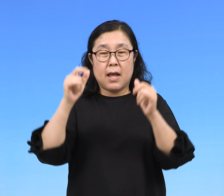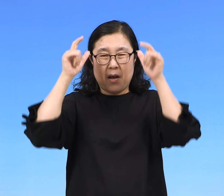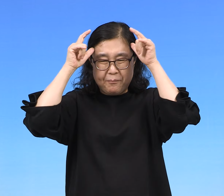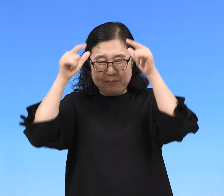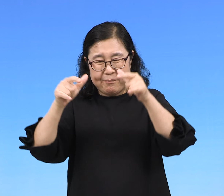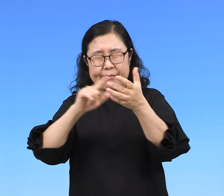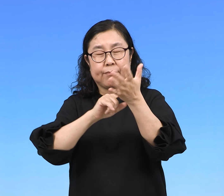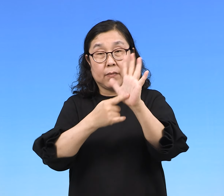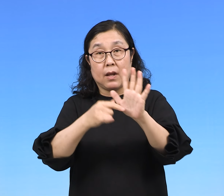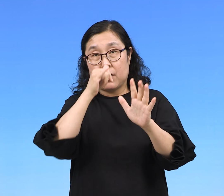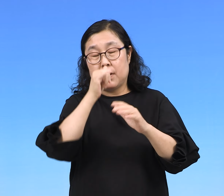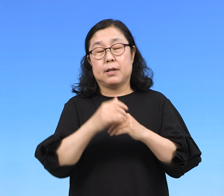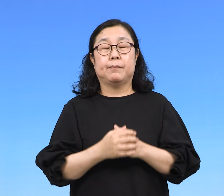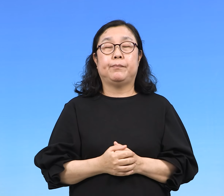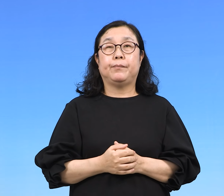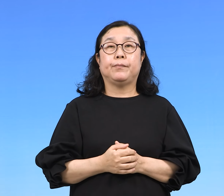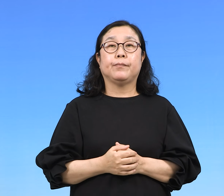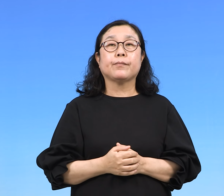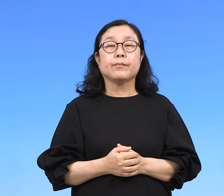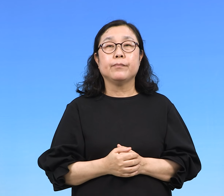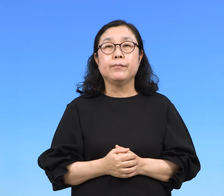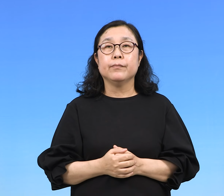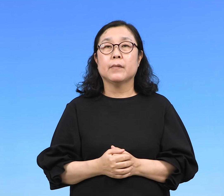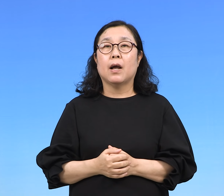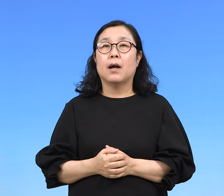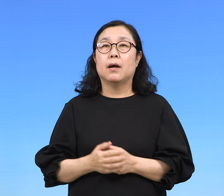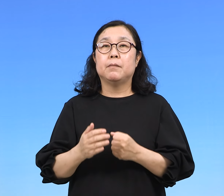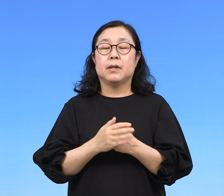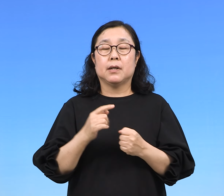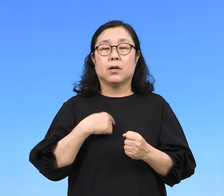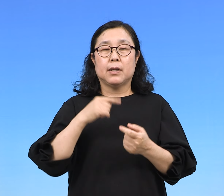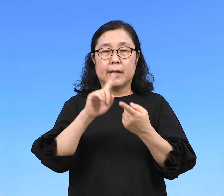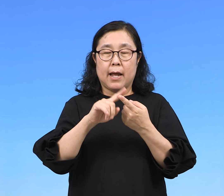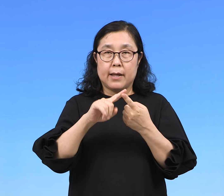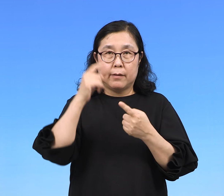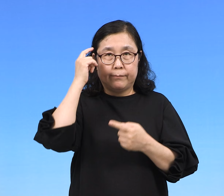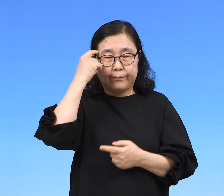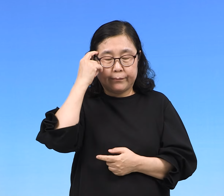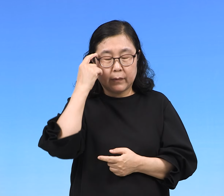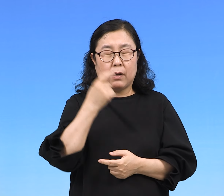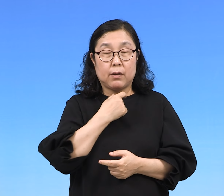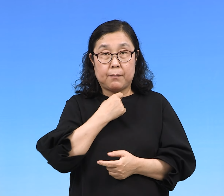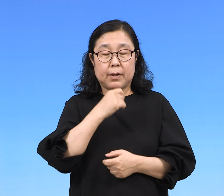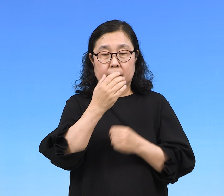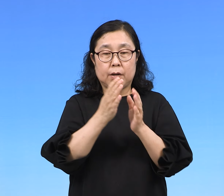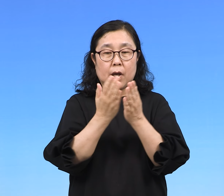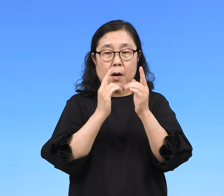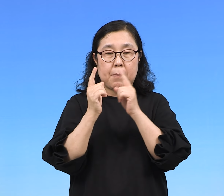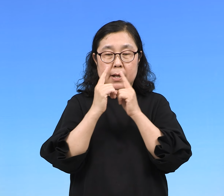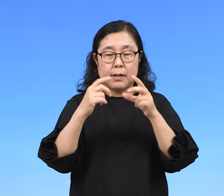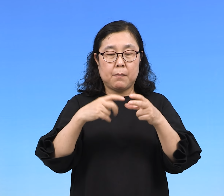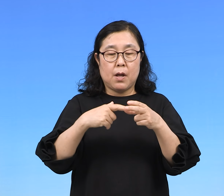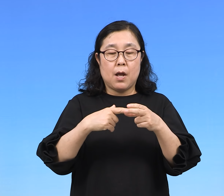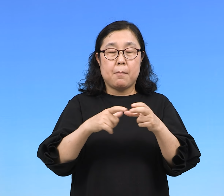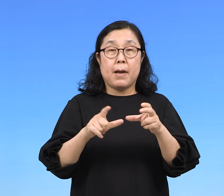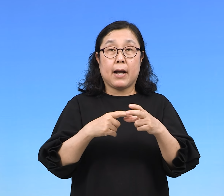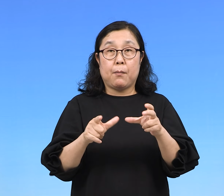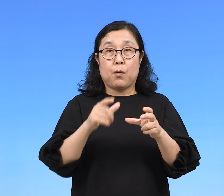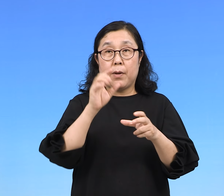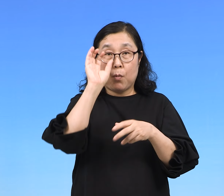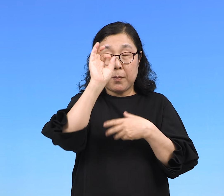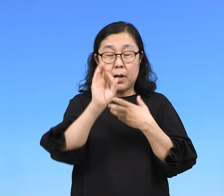겁니다. 그래서 오늘 이 부분을 좀 중점적으로 살펴보려고 하는데요. 자, 오늘 본문 마가복음